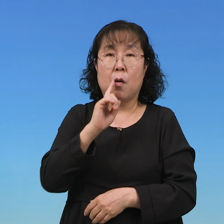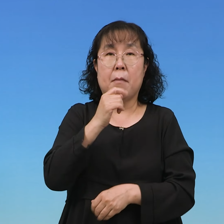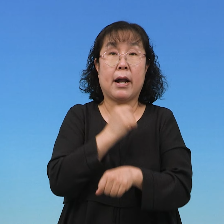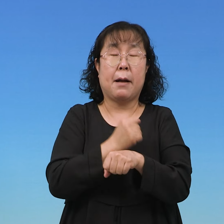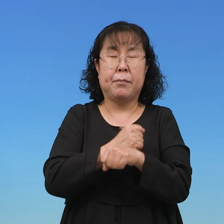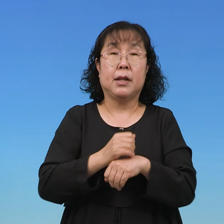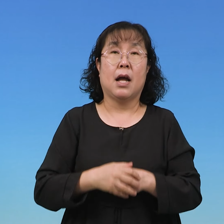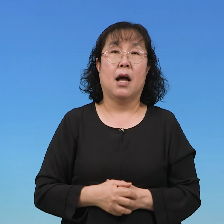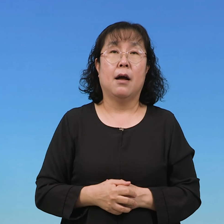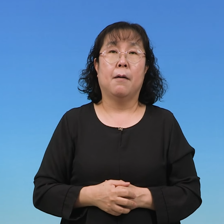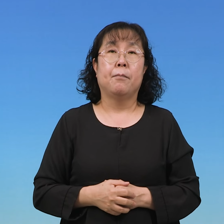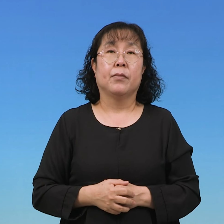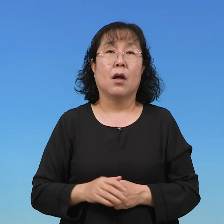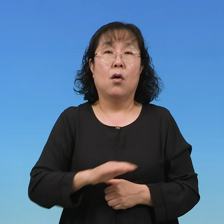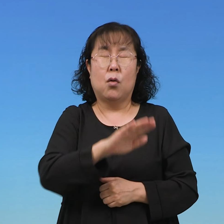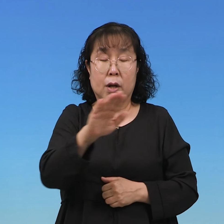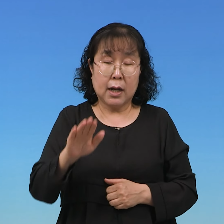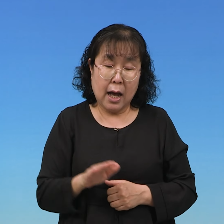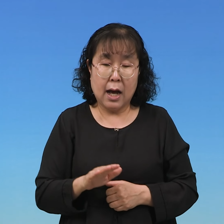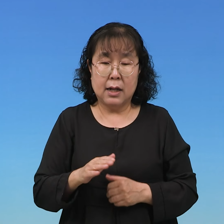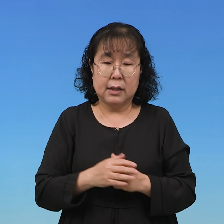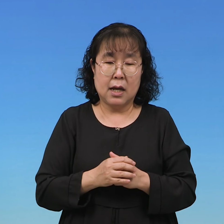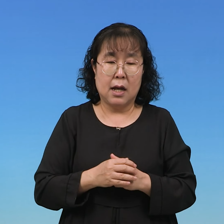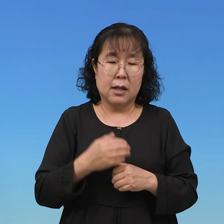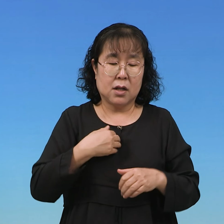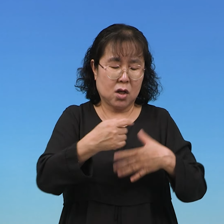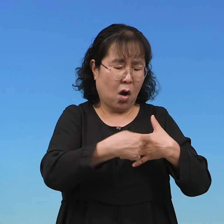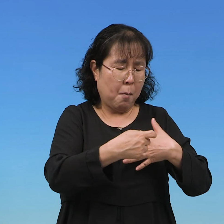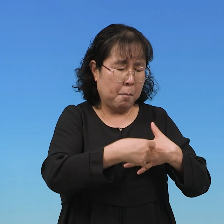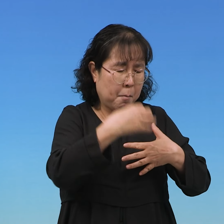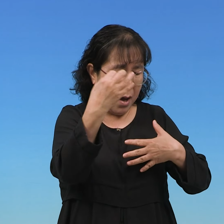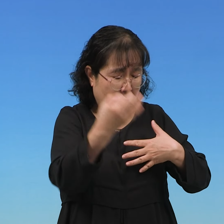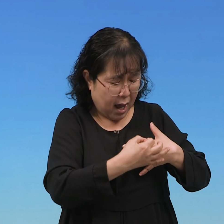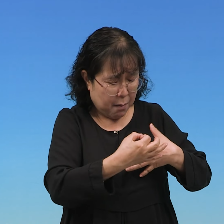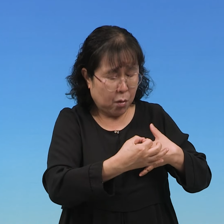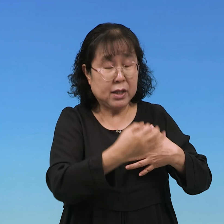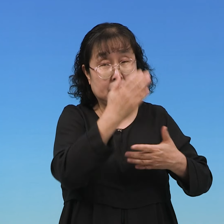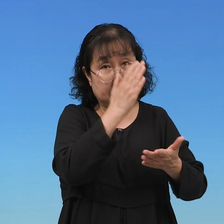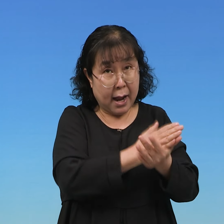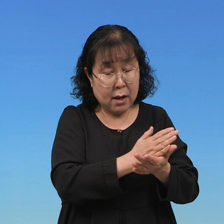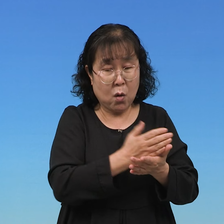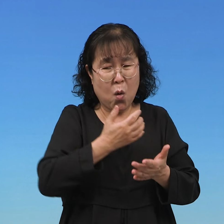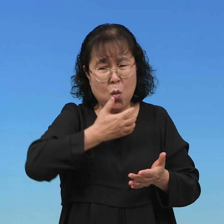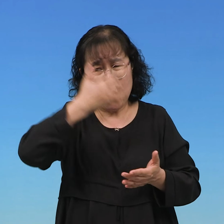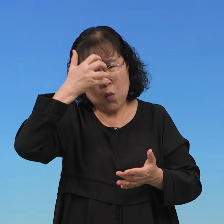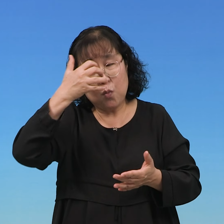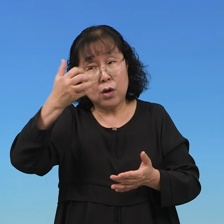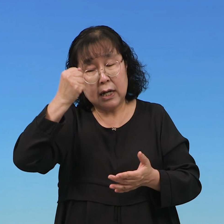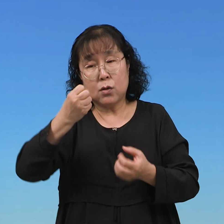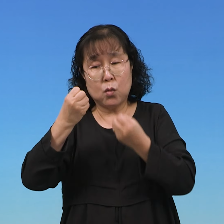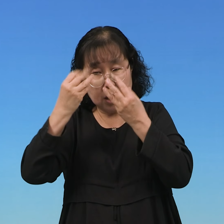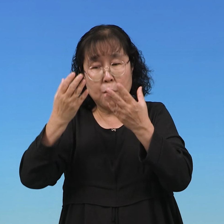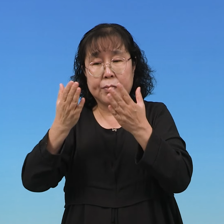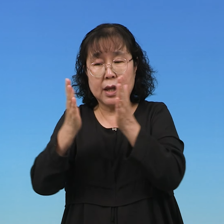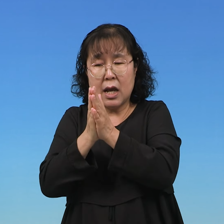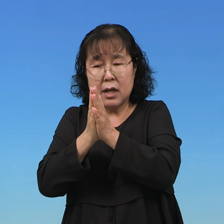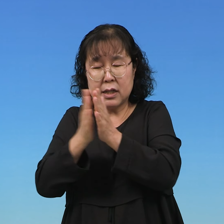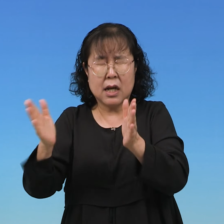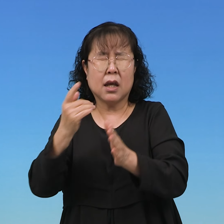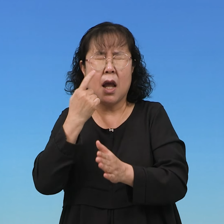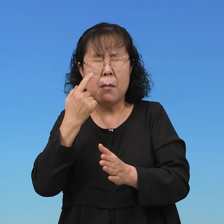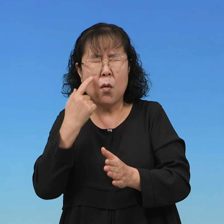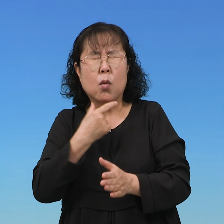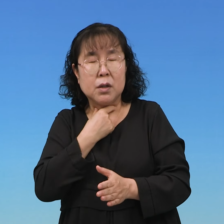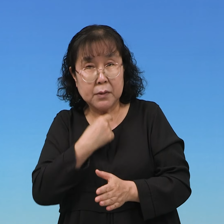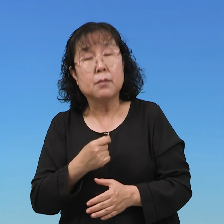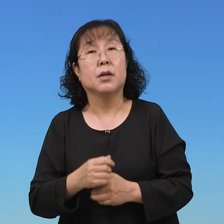한번 새로운 동사무소 인생이 아니라, 동사무소 교회가 아니라 한번 꿈을 가지고 새로 한번 시작해 보자고요.